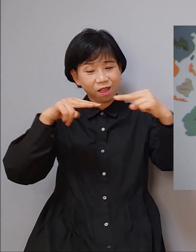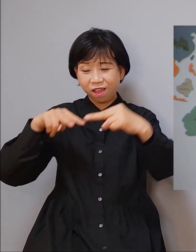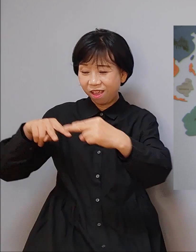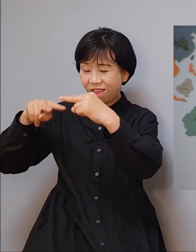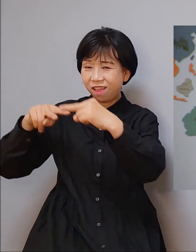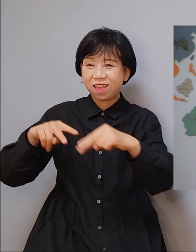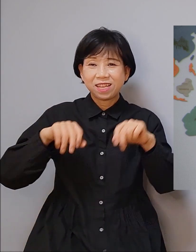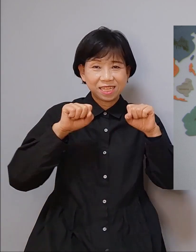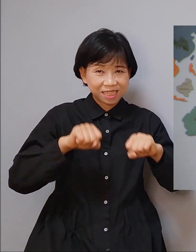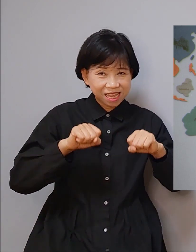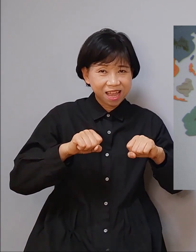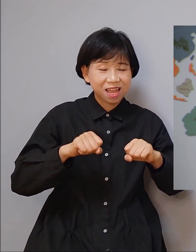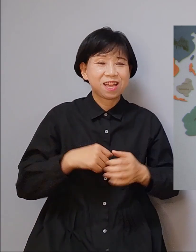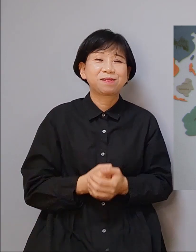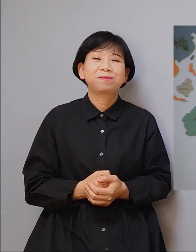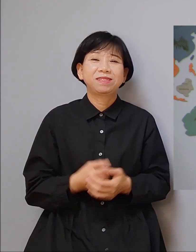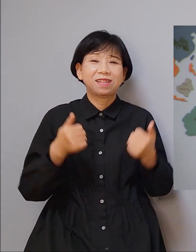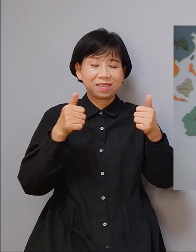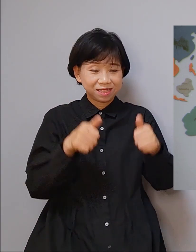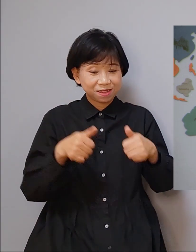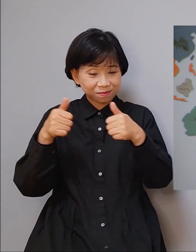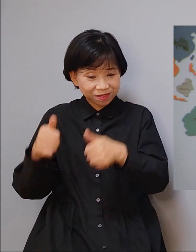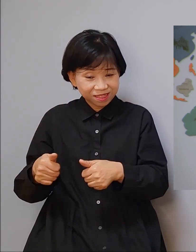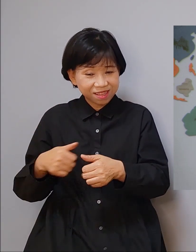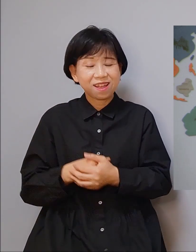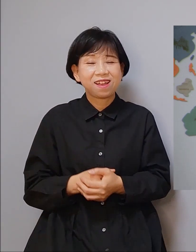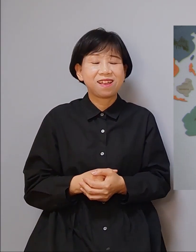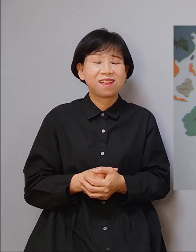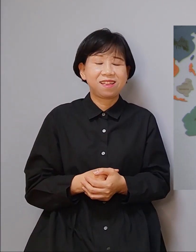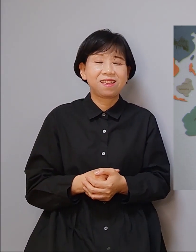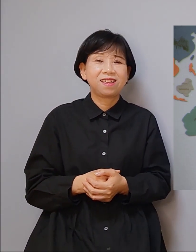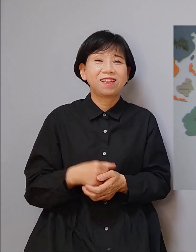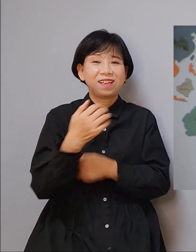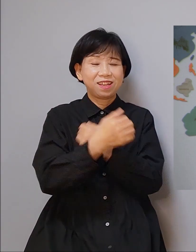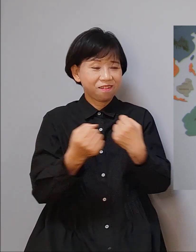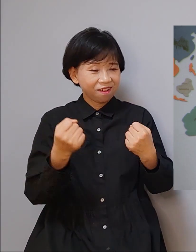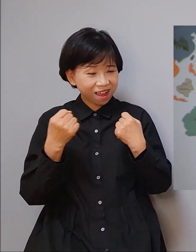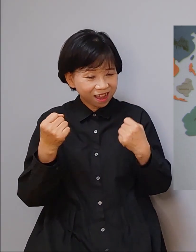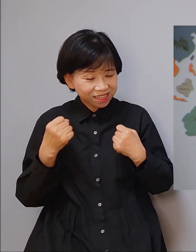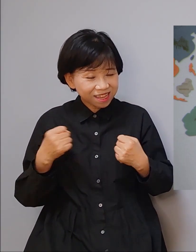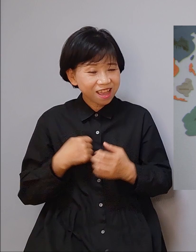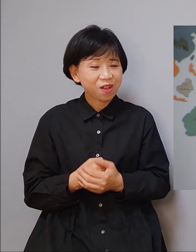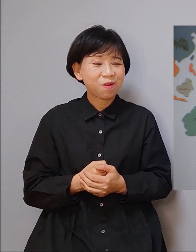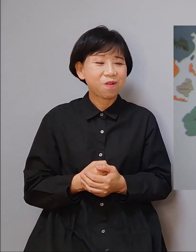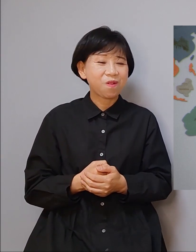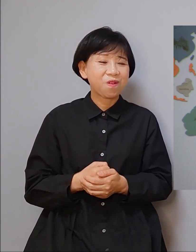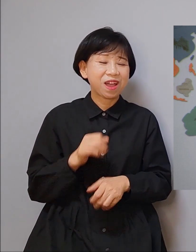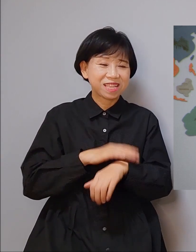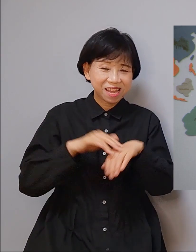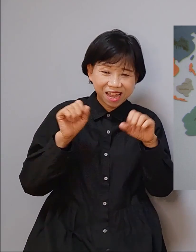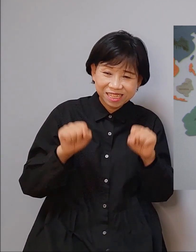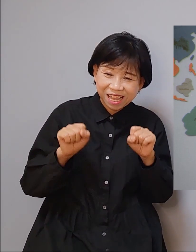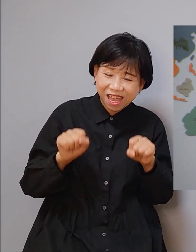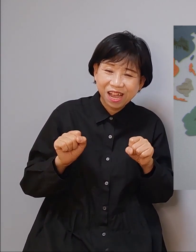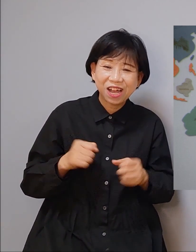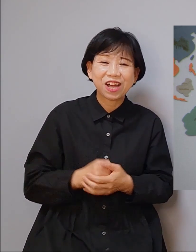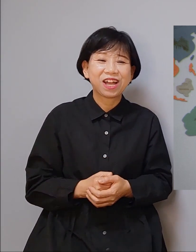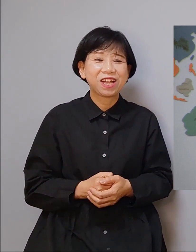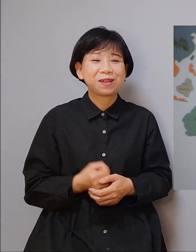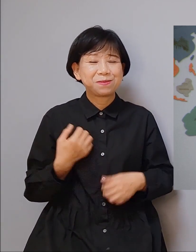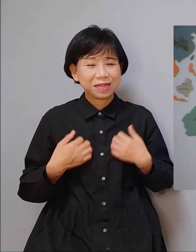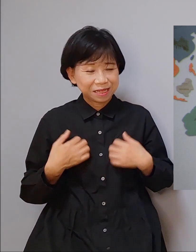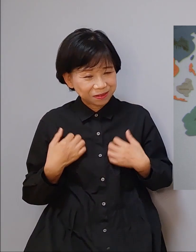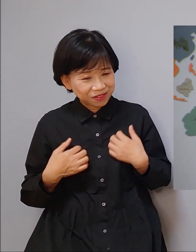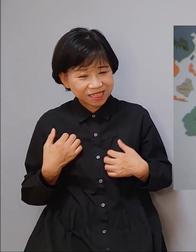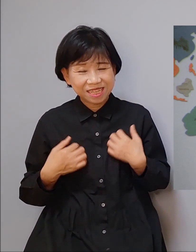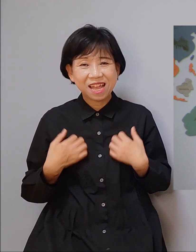우리 인사하시겠습니다. 건강하세요. 안녕하세요. 반갑습니다. 우리 저 뒤에 우리 청년들도 많이 앉아